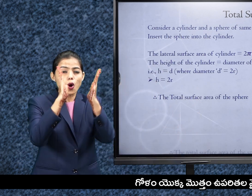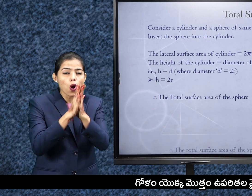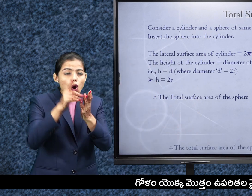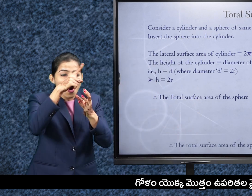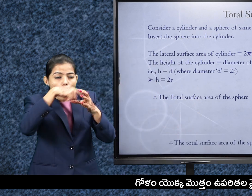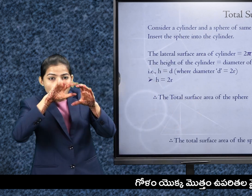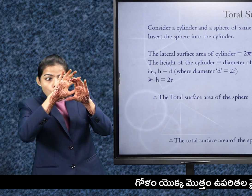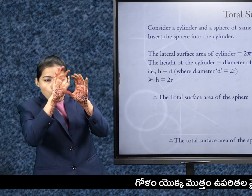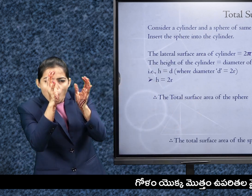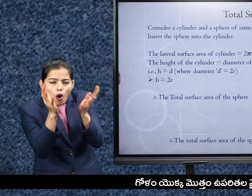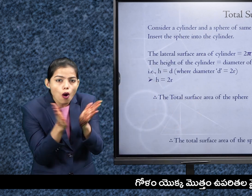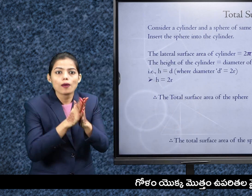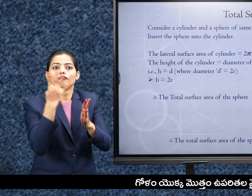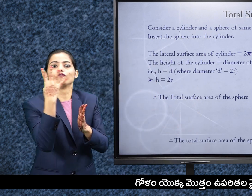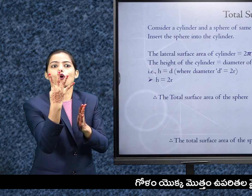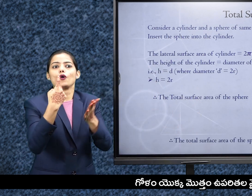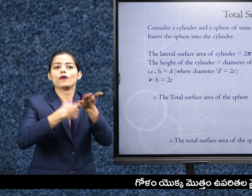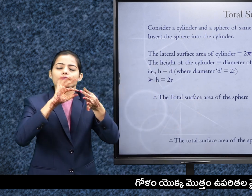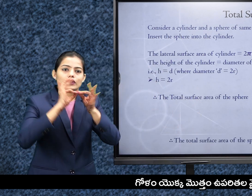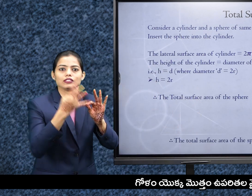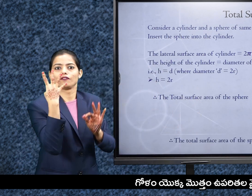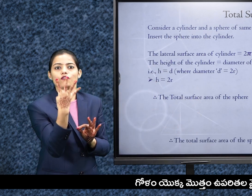గోళం యొక్క మొత్తం ఉపరితల వైశాల్యం 4πr².